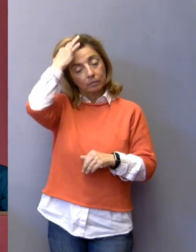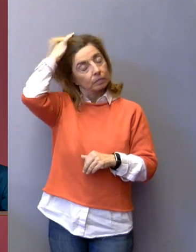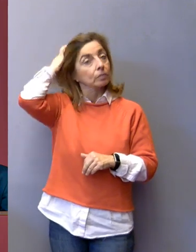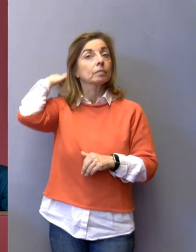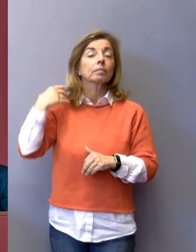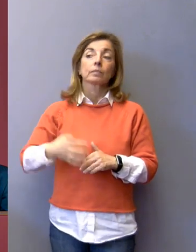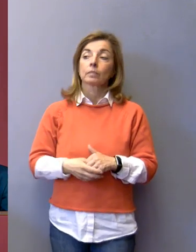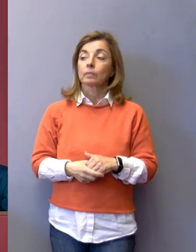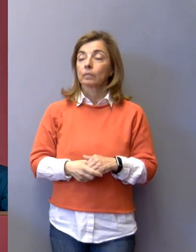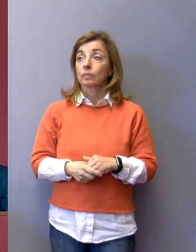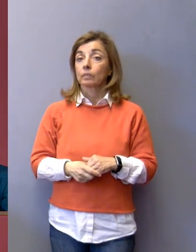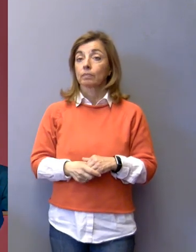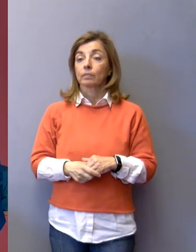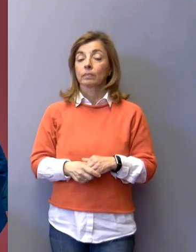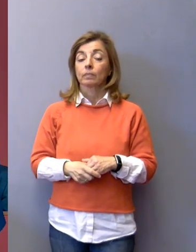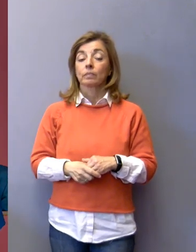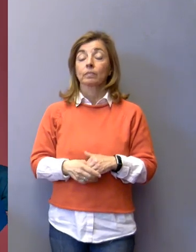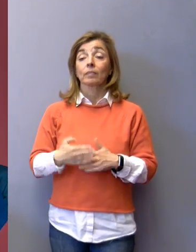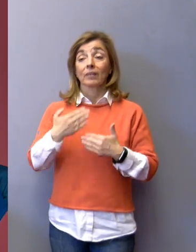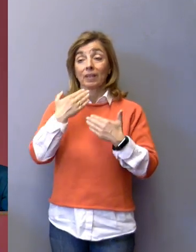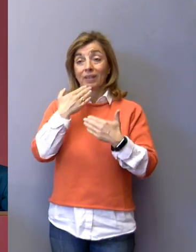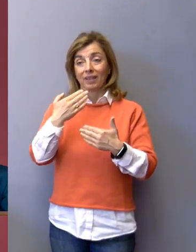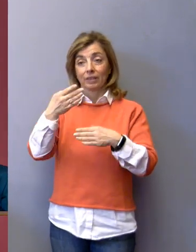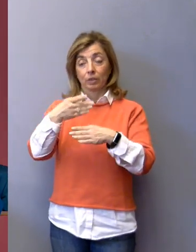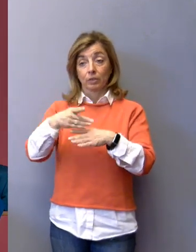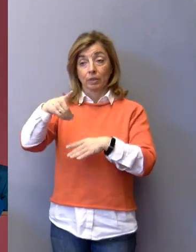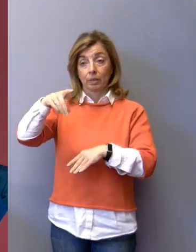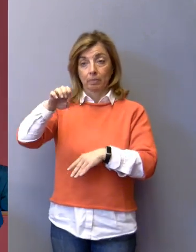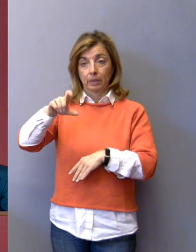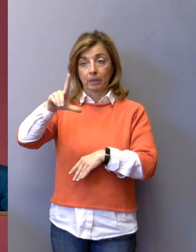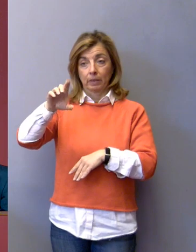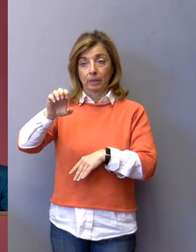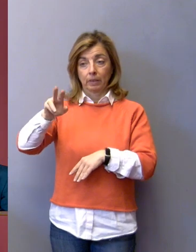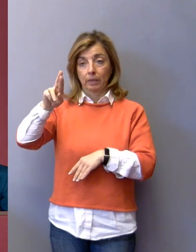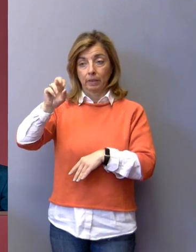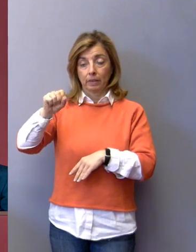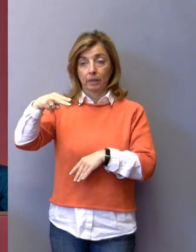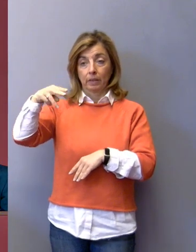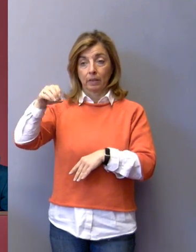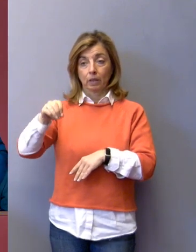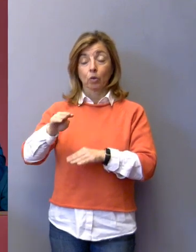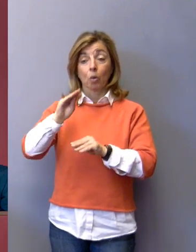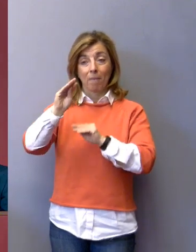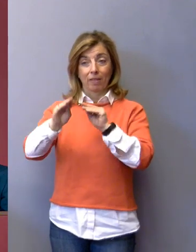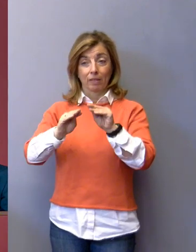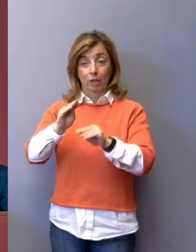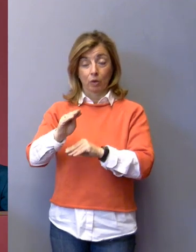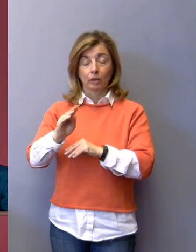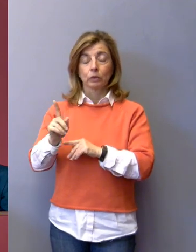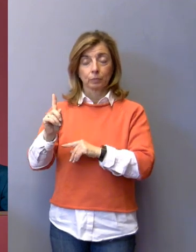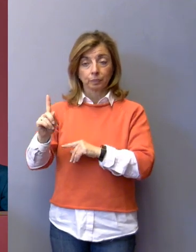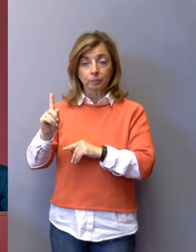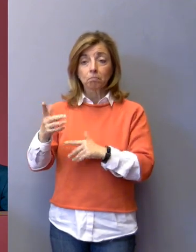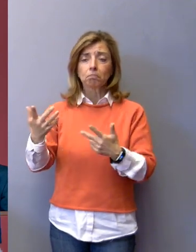Allora grazie consigliere Pellerano per questa interrogazione che riguarda una tematica